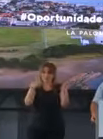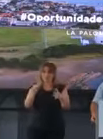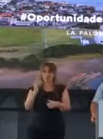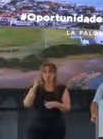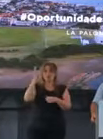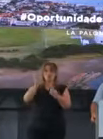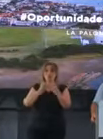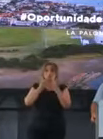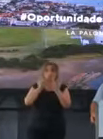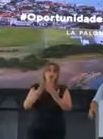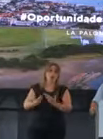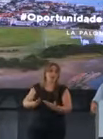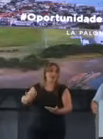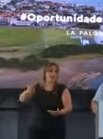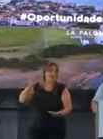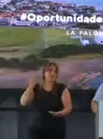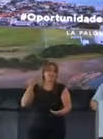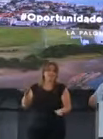mejor que el pasado.